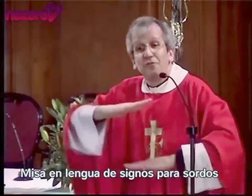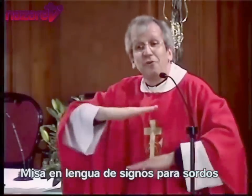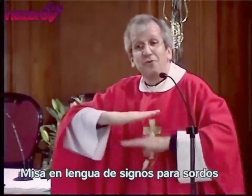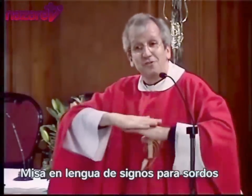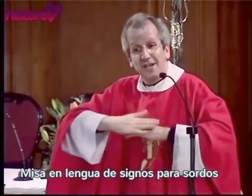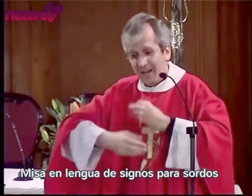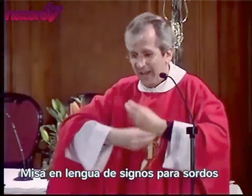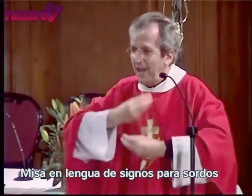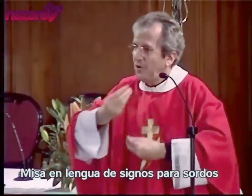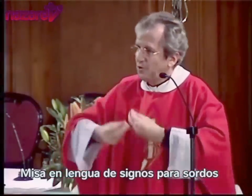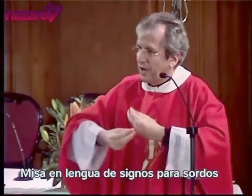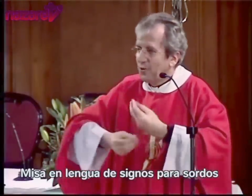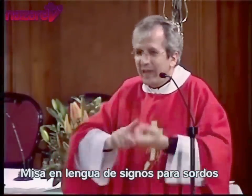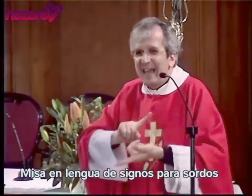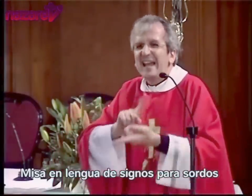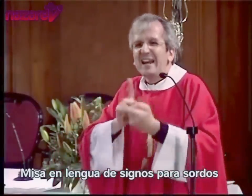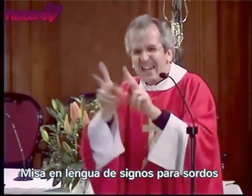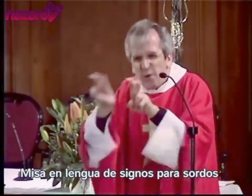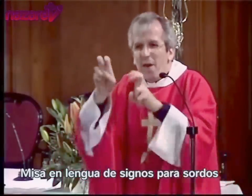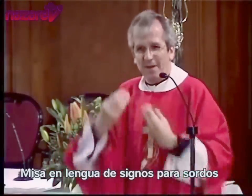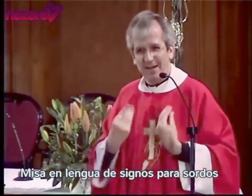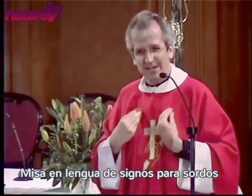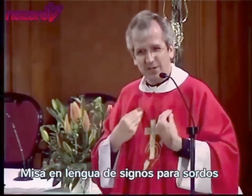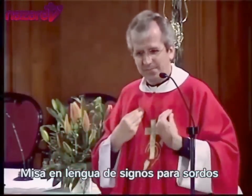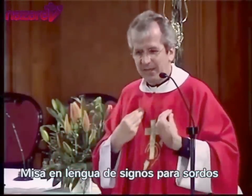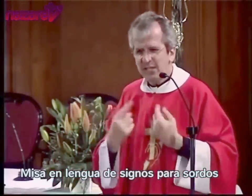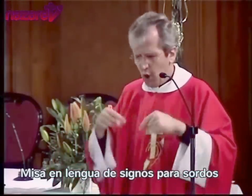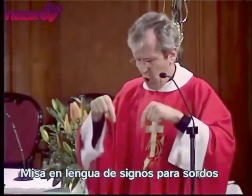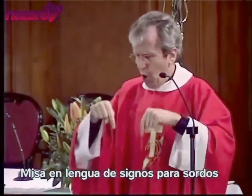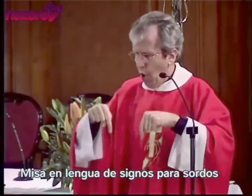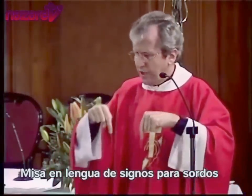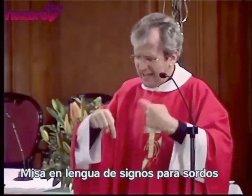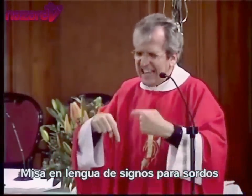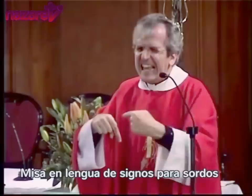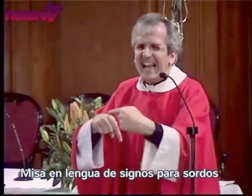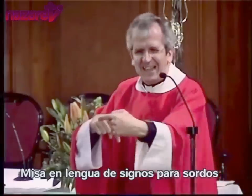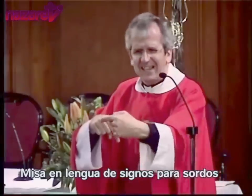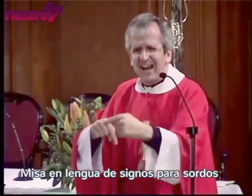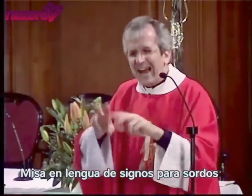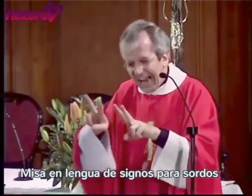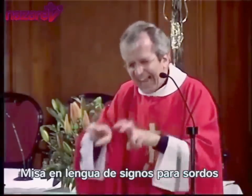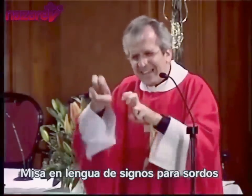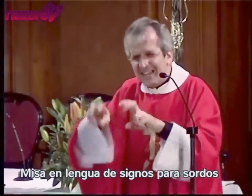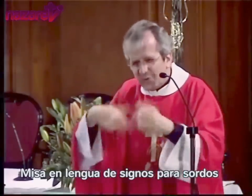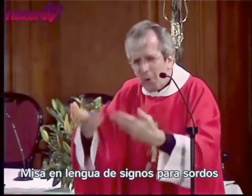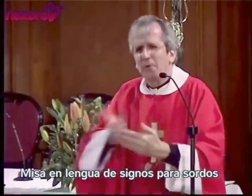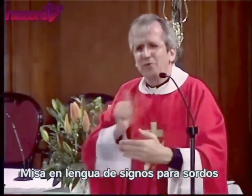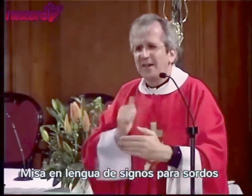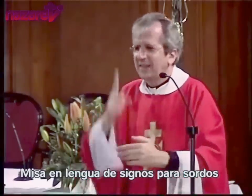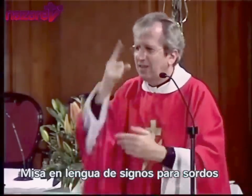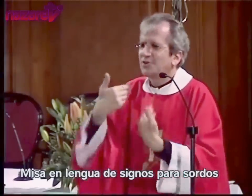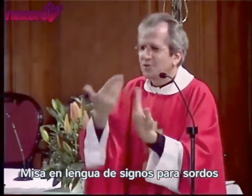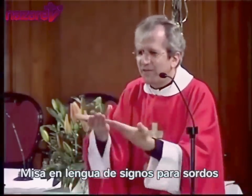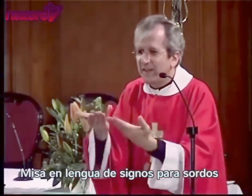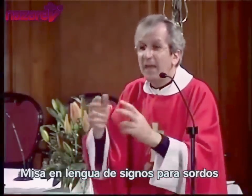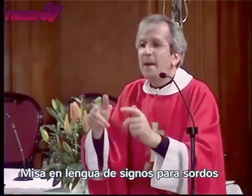Espíritu Santo nos llene, nos actúe, renueve nuestras vidas hoy y cada día. Cada día es una